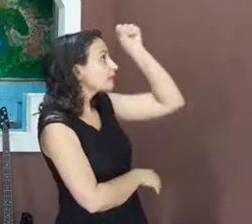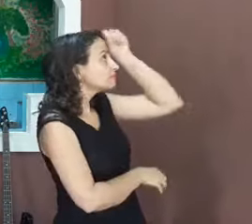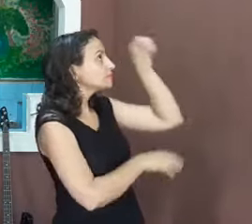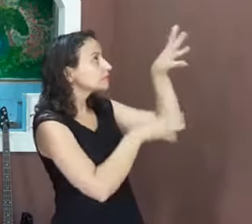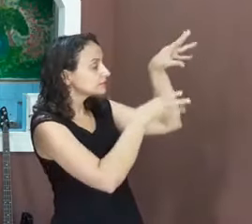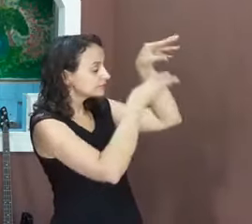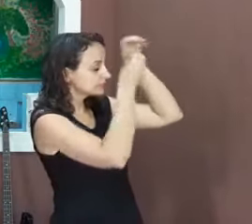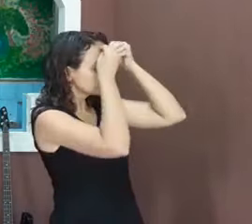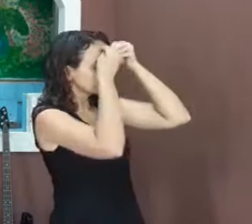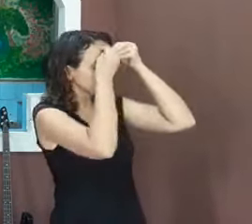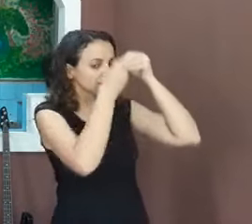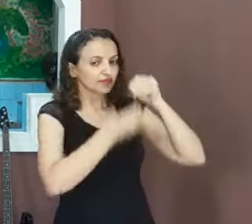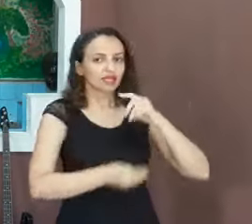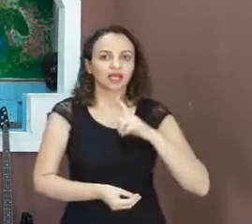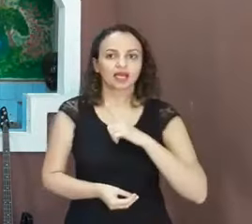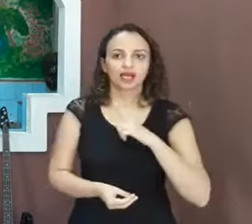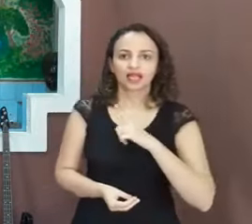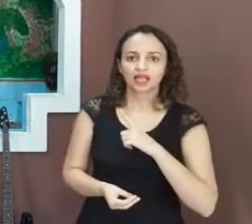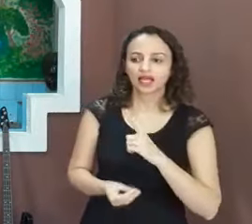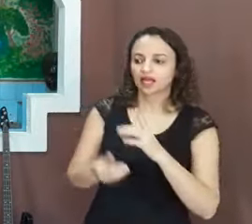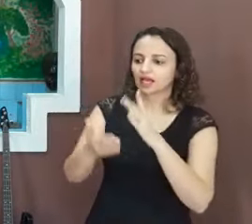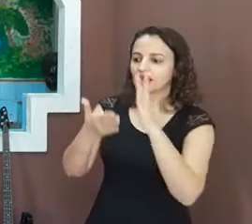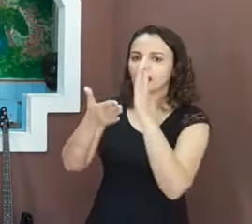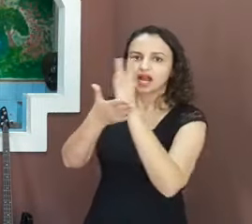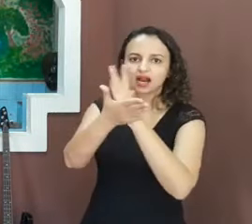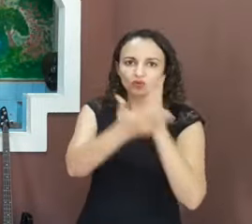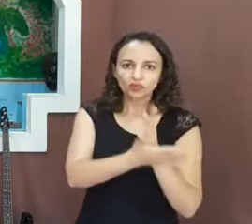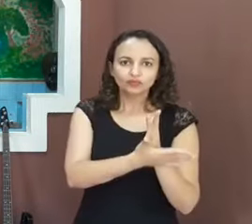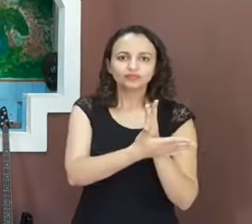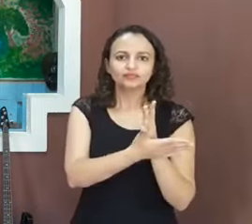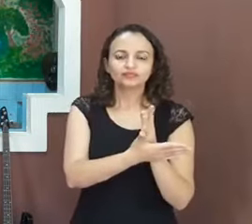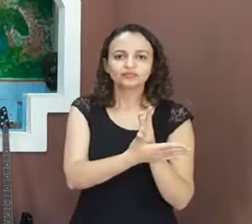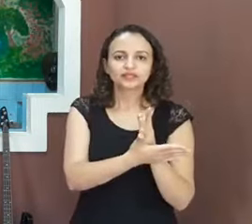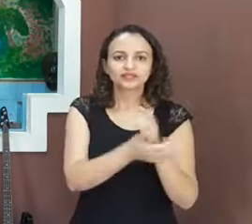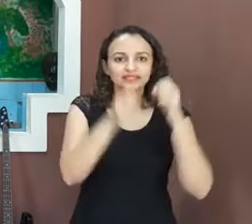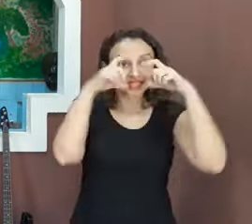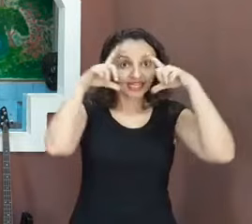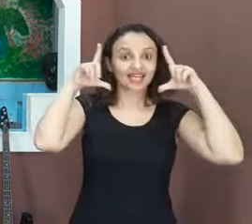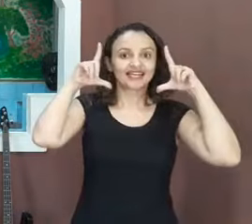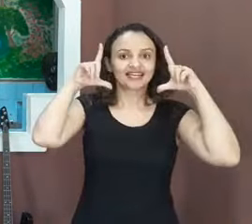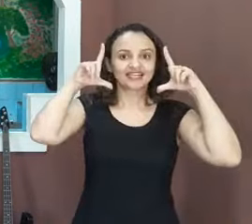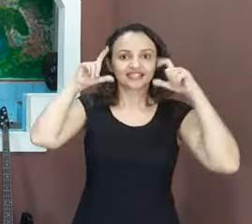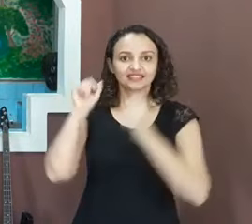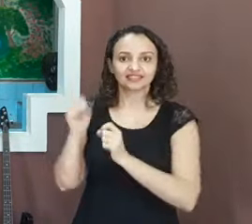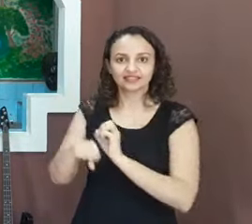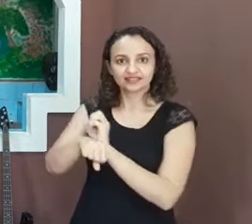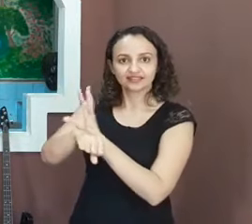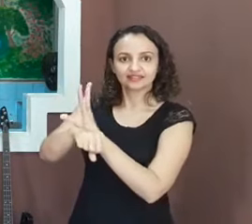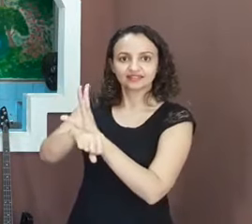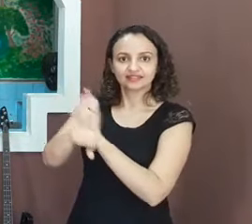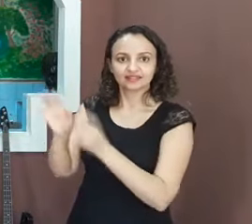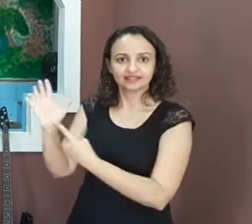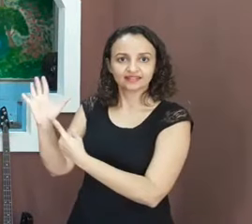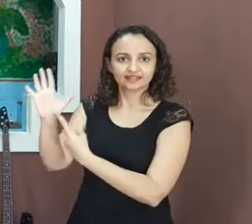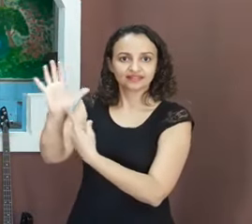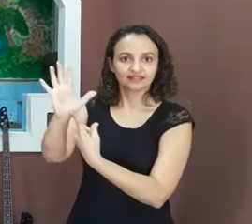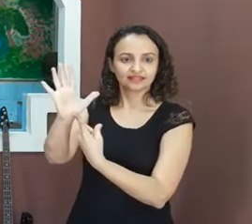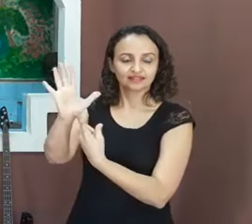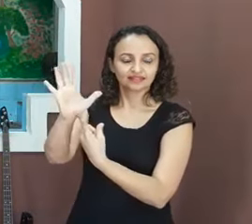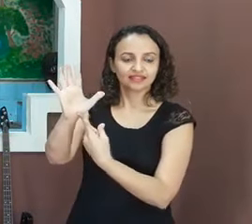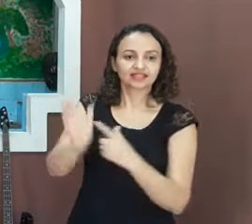tenho algumas carinhas aí que às vezes nós, por dia, nós no ambiente de